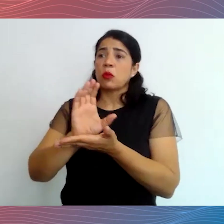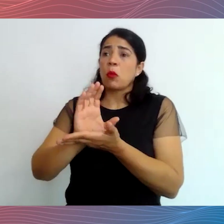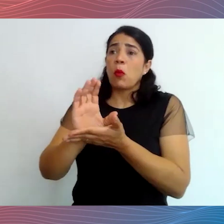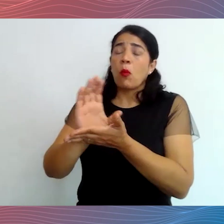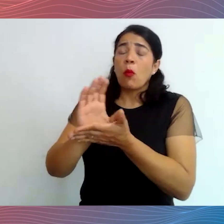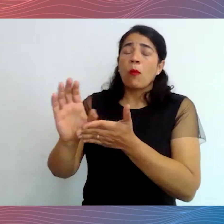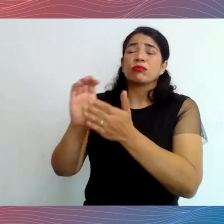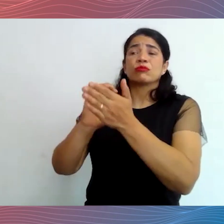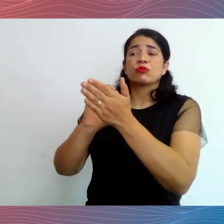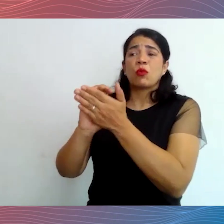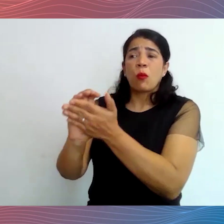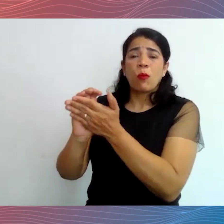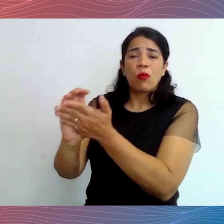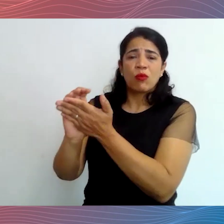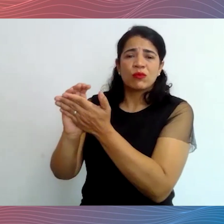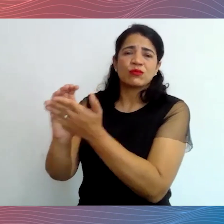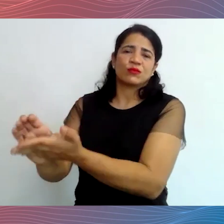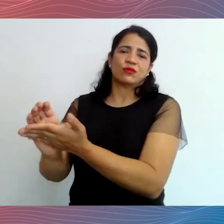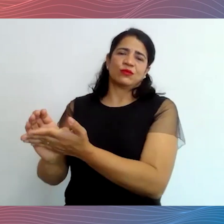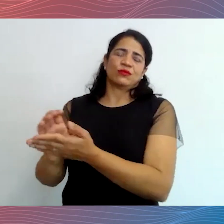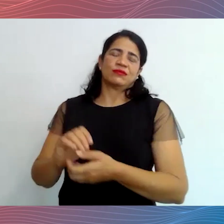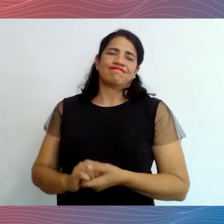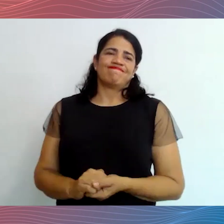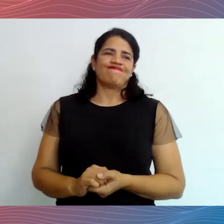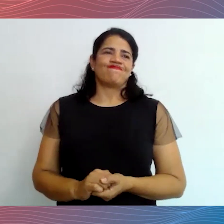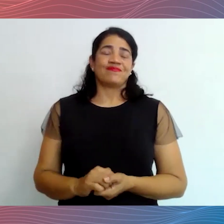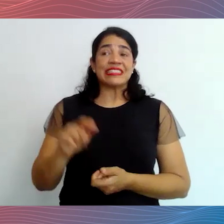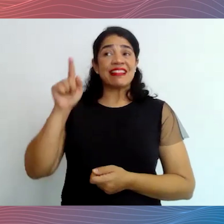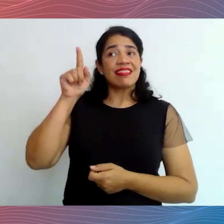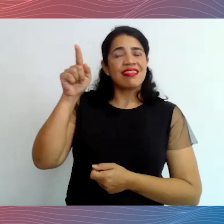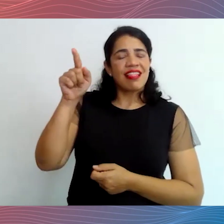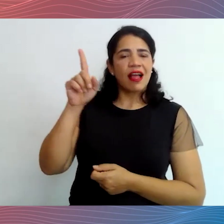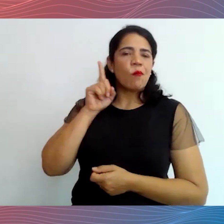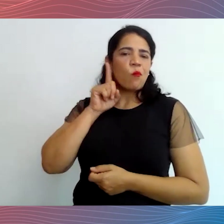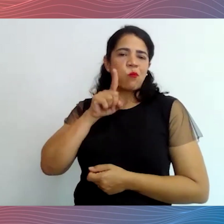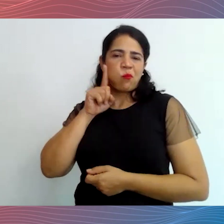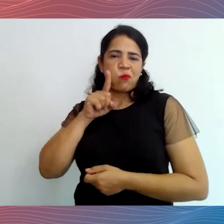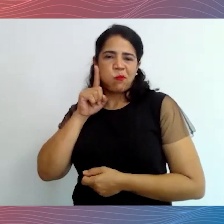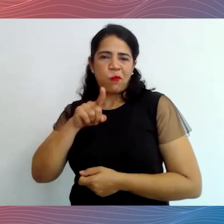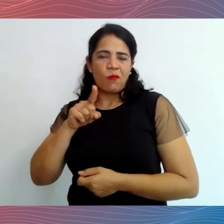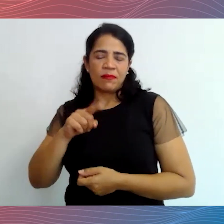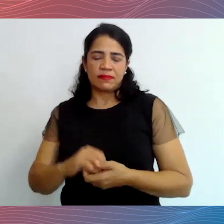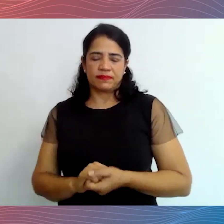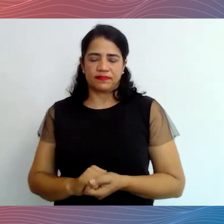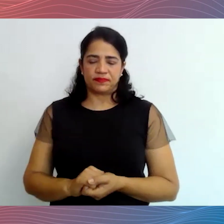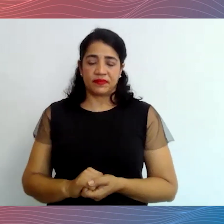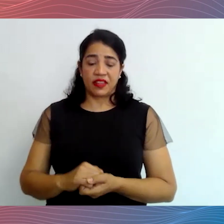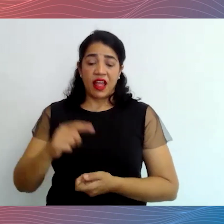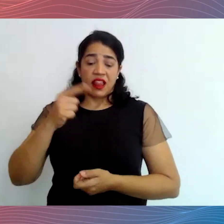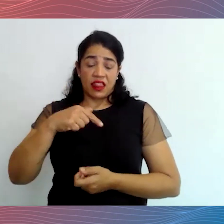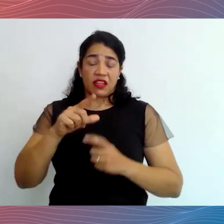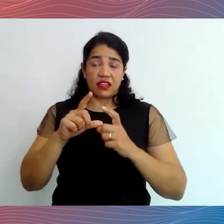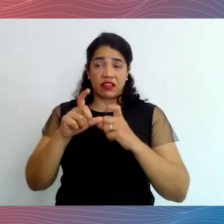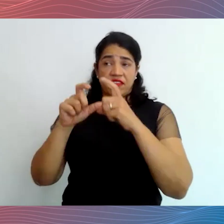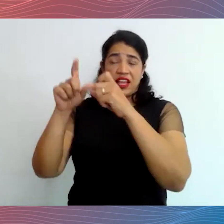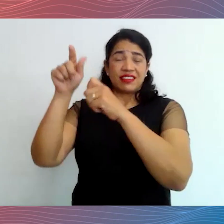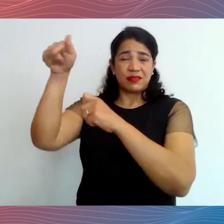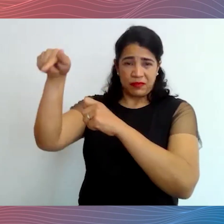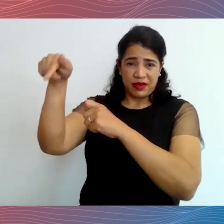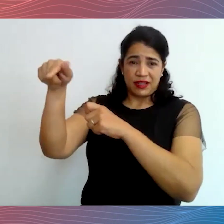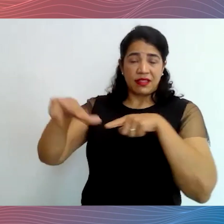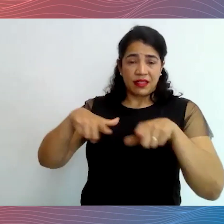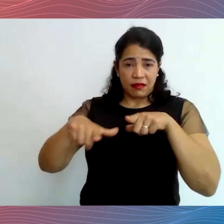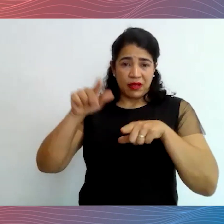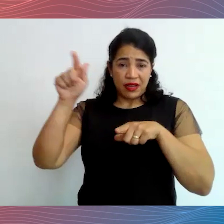daqui, logo acaba o visto dele, permanência deles, não tem como continuar. Esse era um grande problema nosso nos